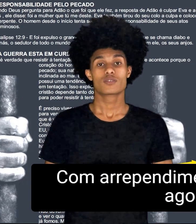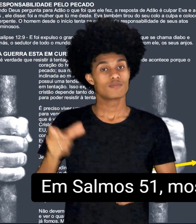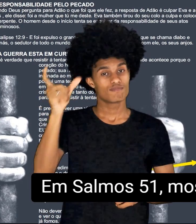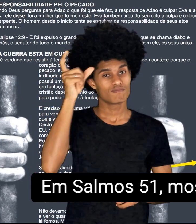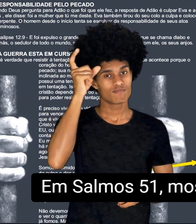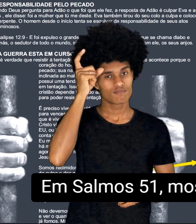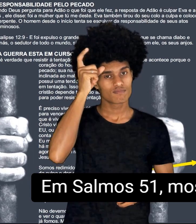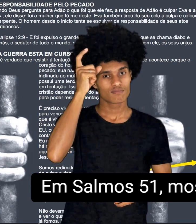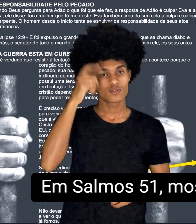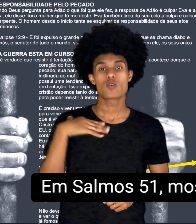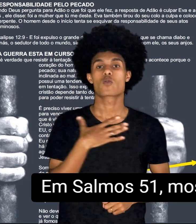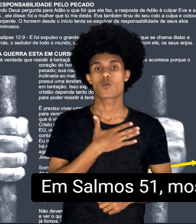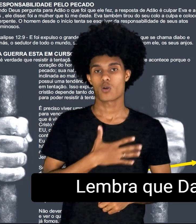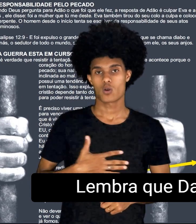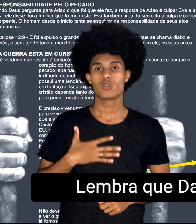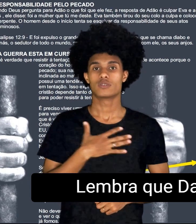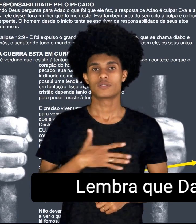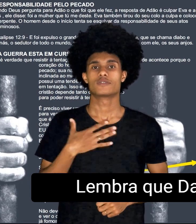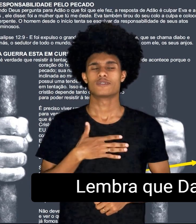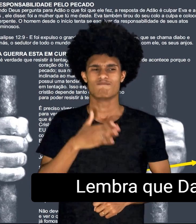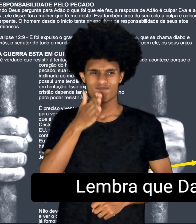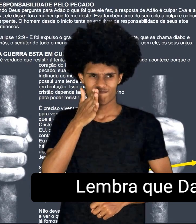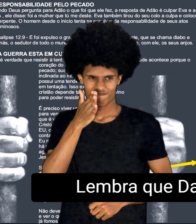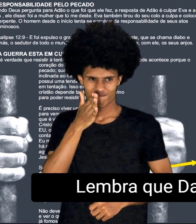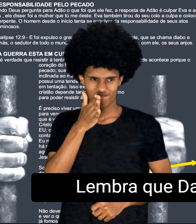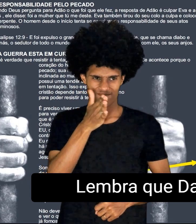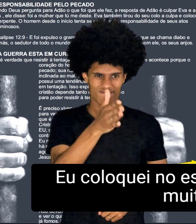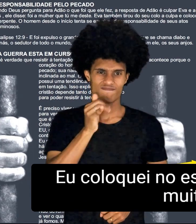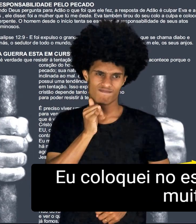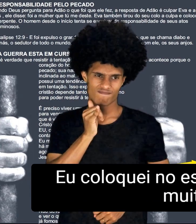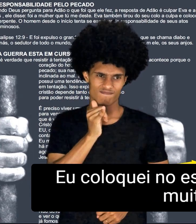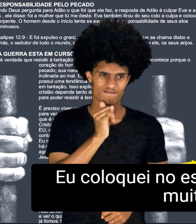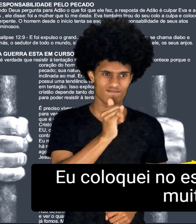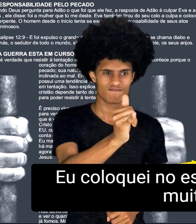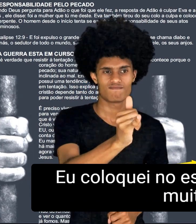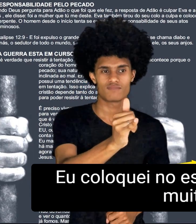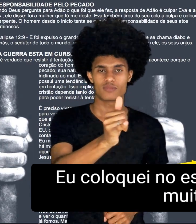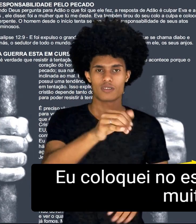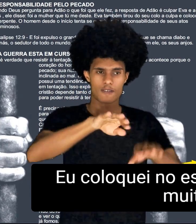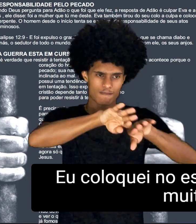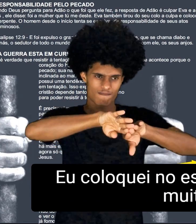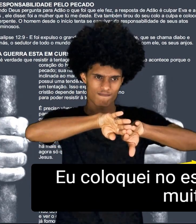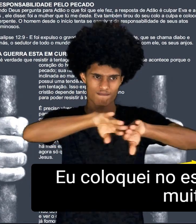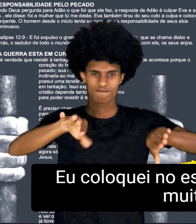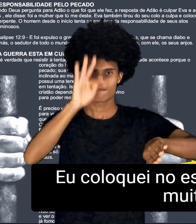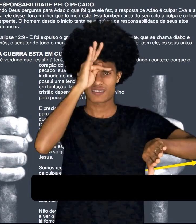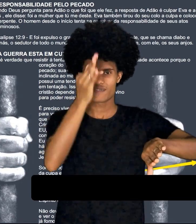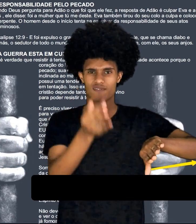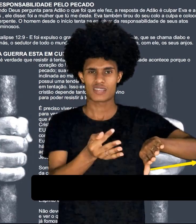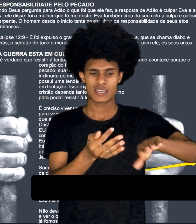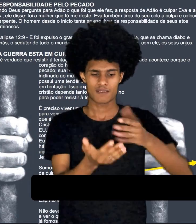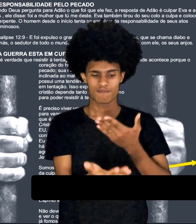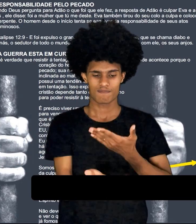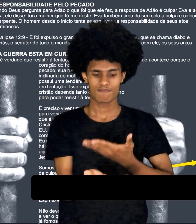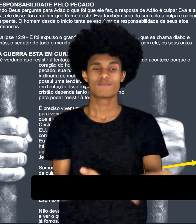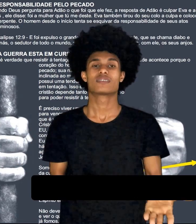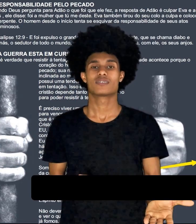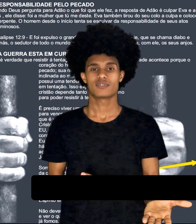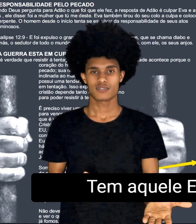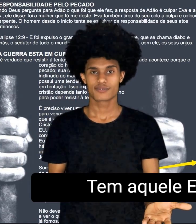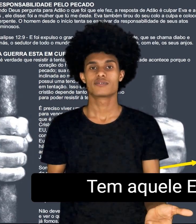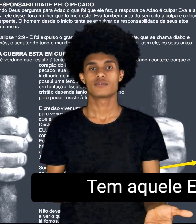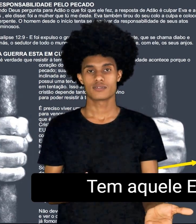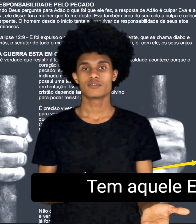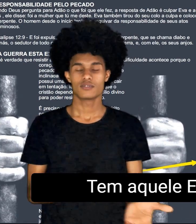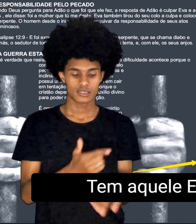Salmo 51 mostra o arrependimento de Davi. Lembra que Davi peca com Batseba? Eu coloquei no estudo antigo porque isso é muito importante, tá bom?